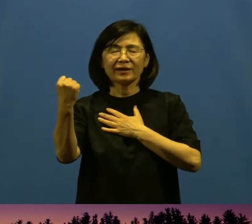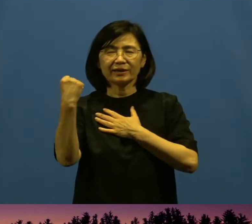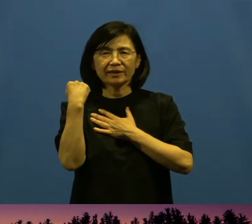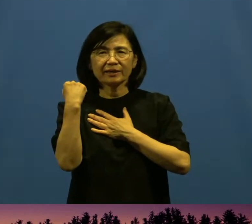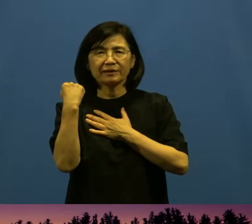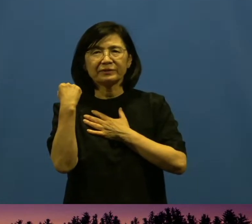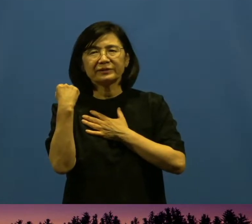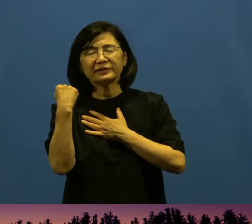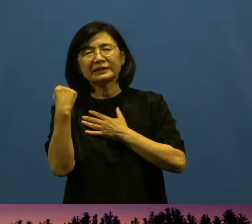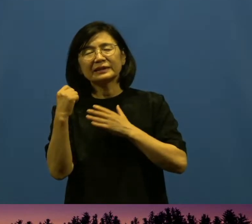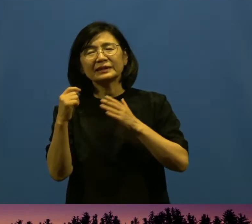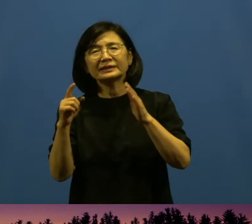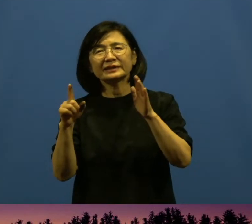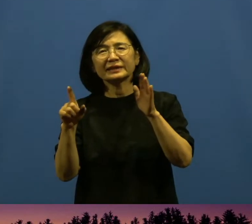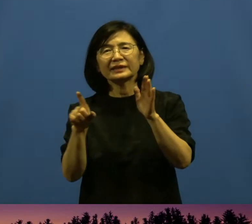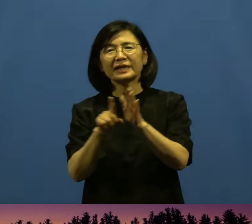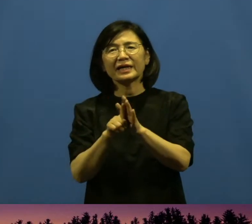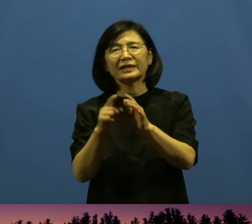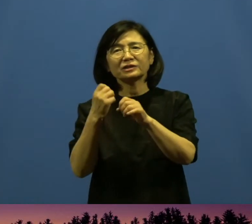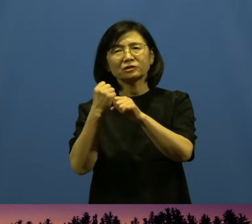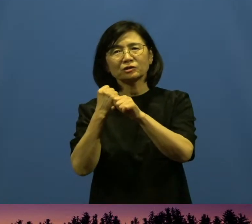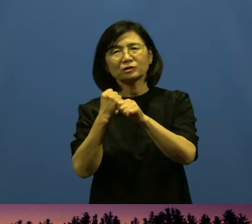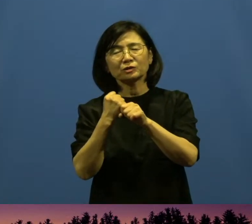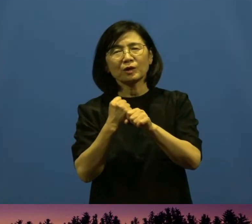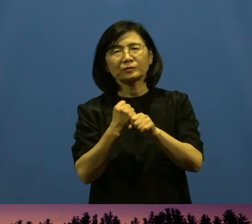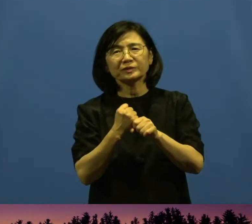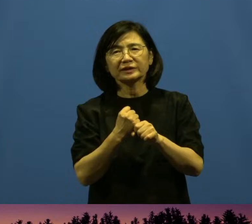나의 힘을 의지할 수